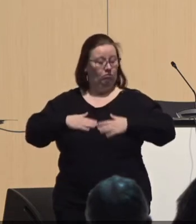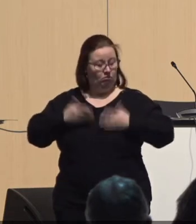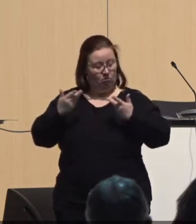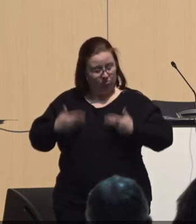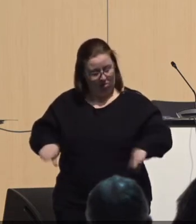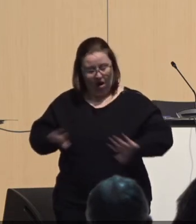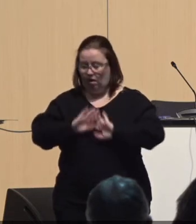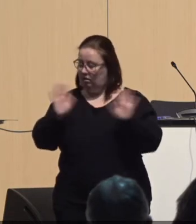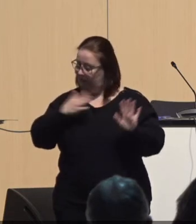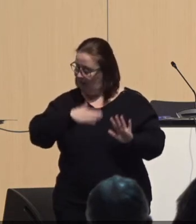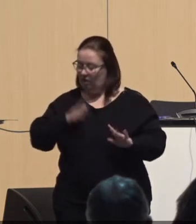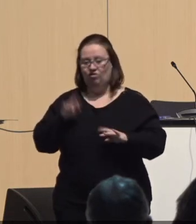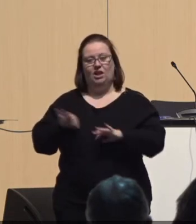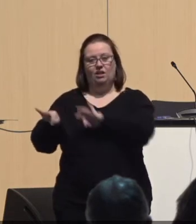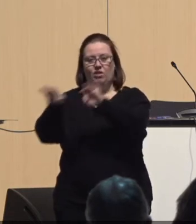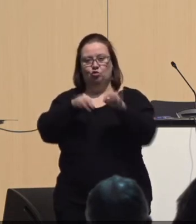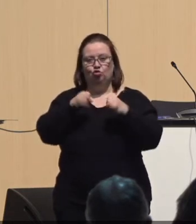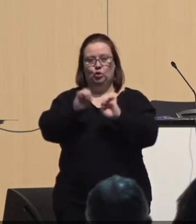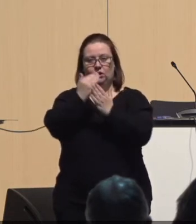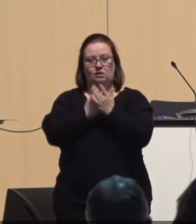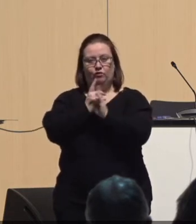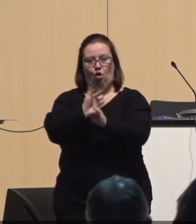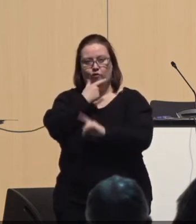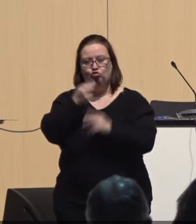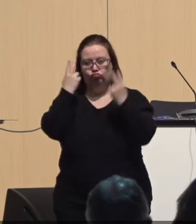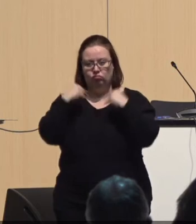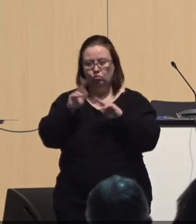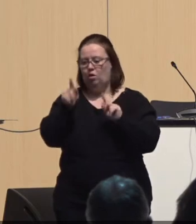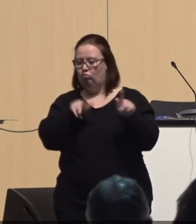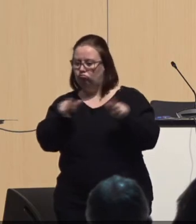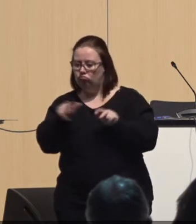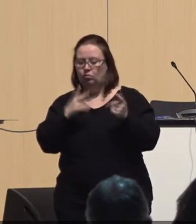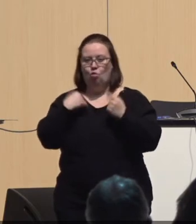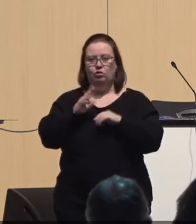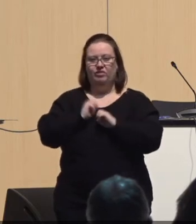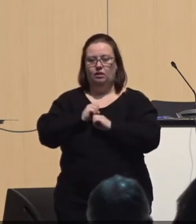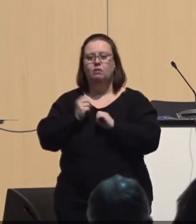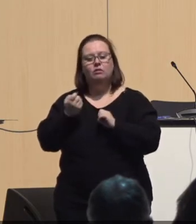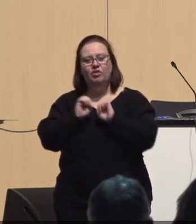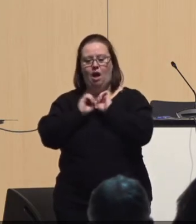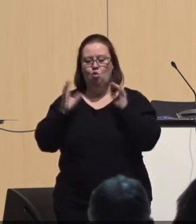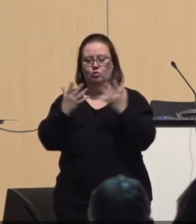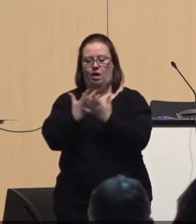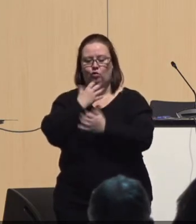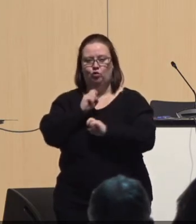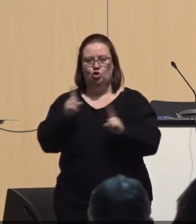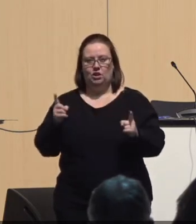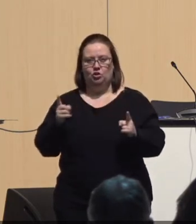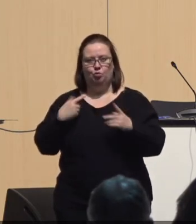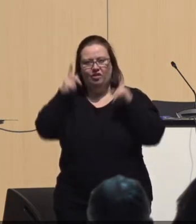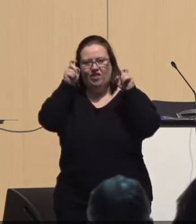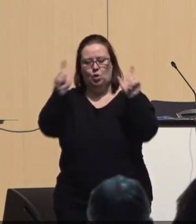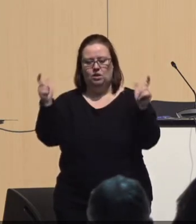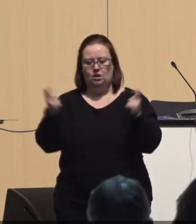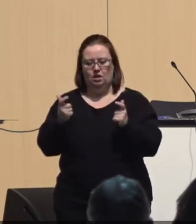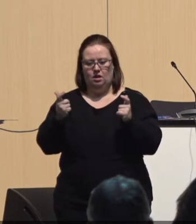Sinne dessen, das Infektionsschutzgesetz einzuhalten und es möglichst zu weniger Ausbreitung des Virus kommen zu lassen.